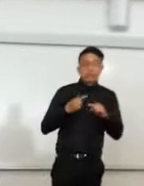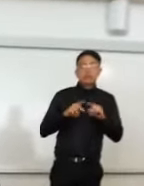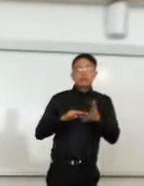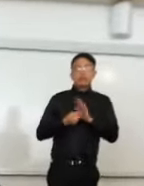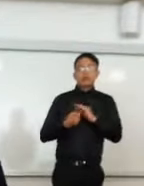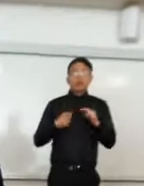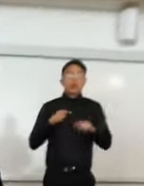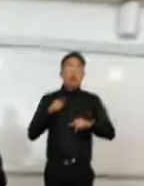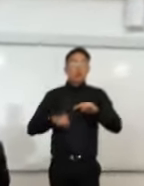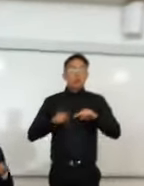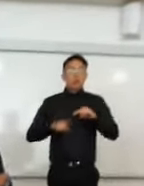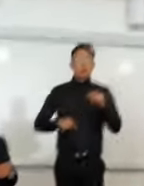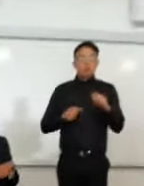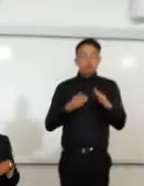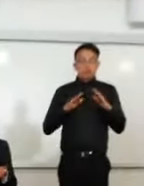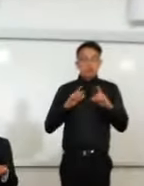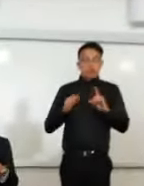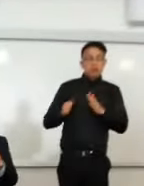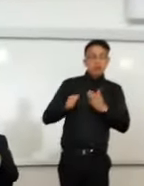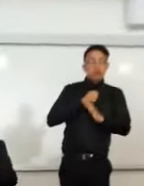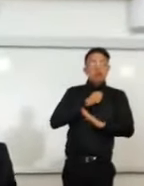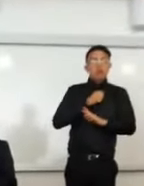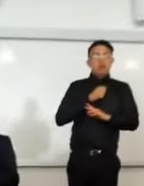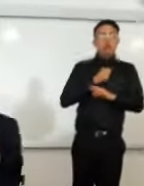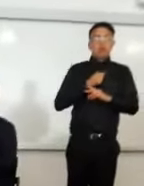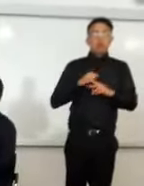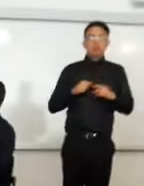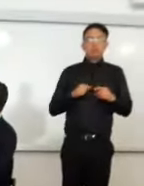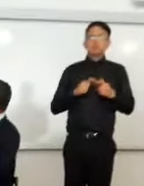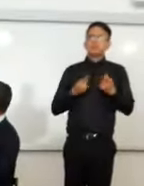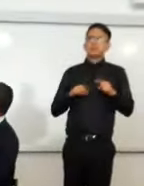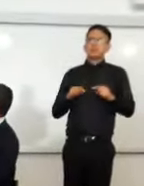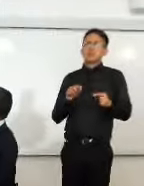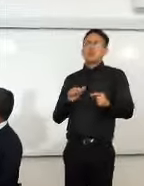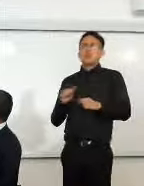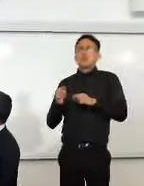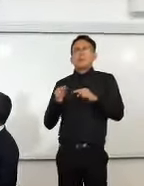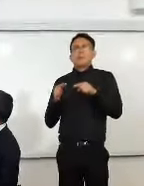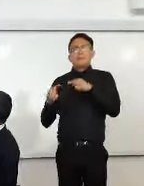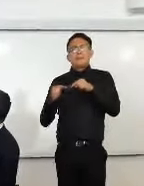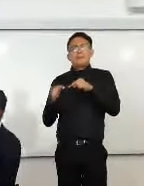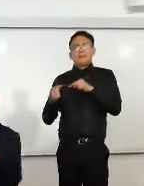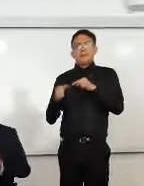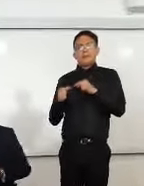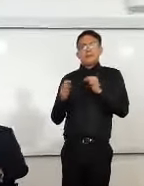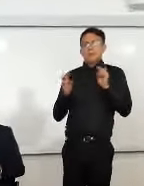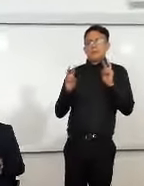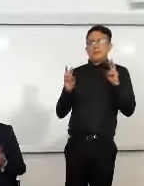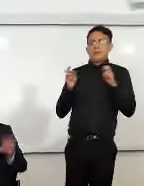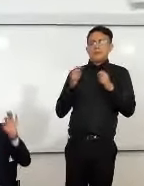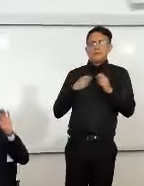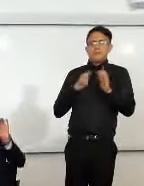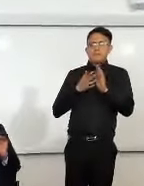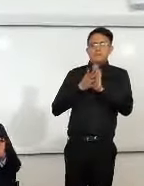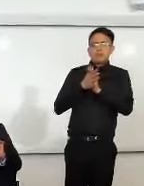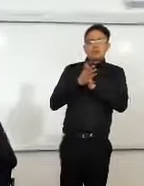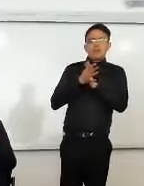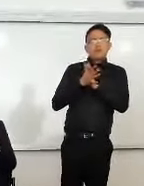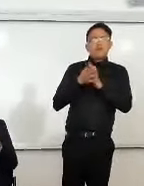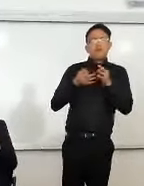tengas capacidad jurídica, no hay por qué anular. Y otra de las discusiones que se dio súper fuerte fue frente al consentimiento informado. En